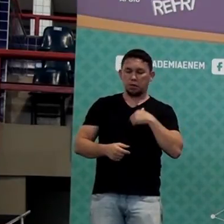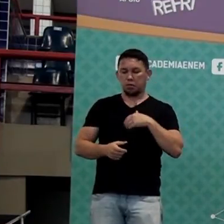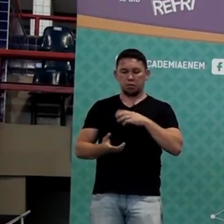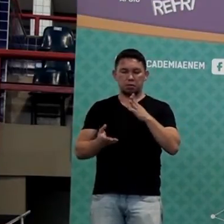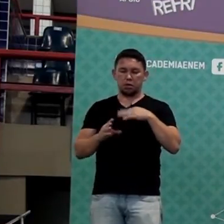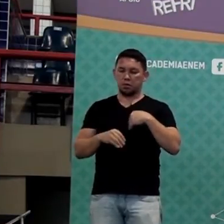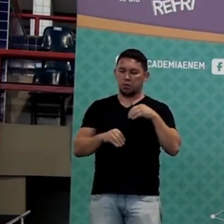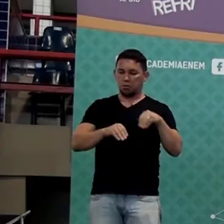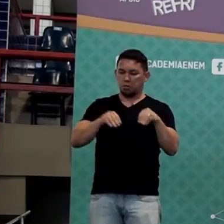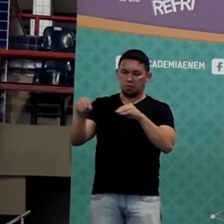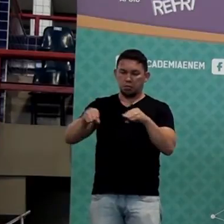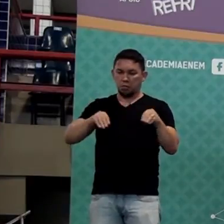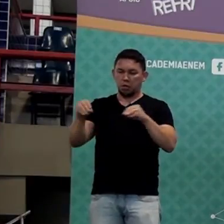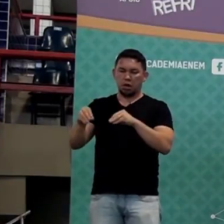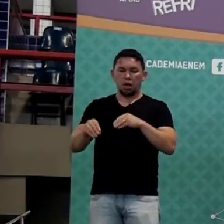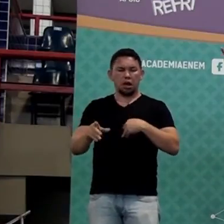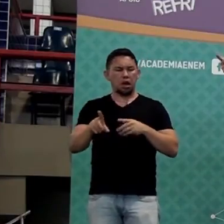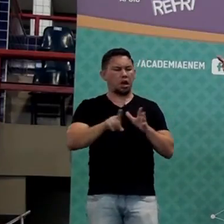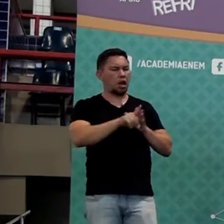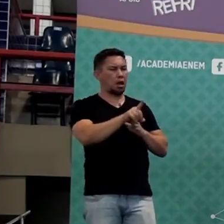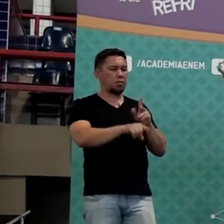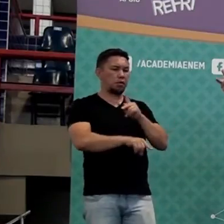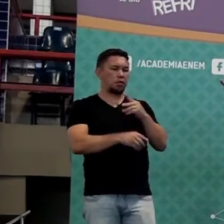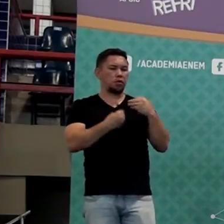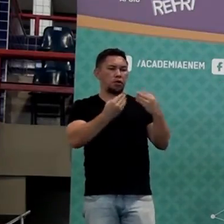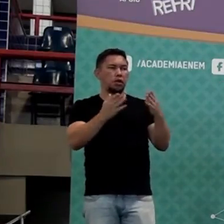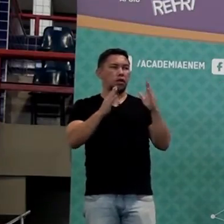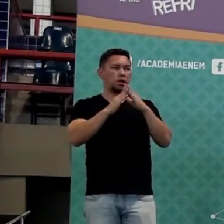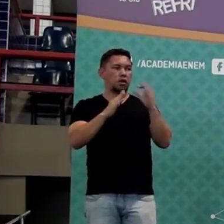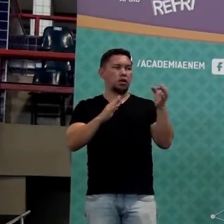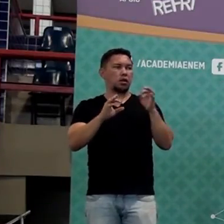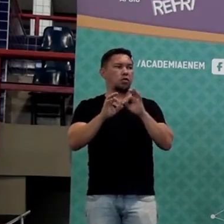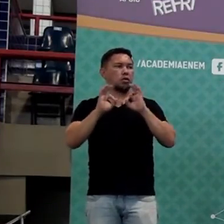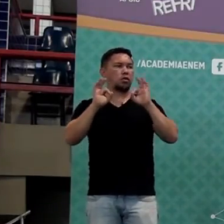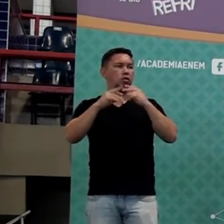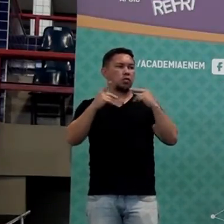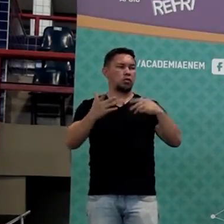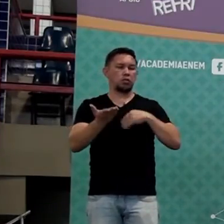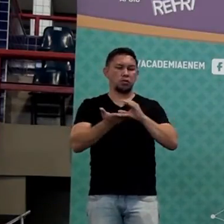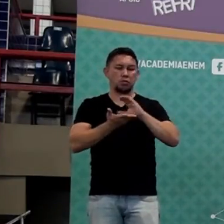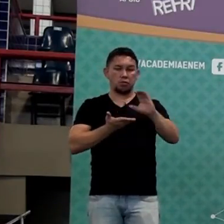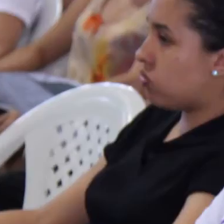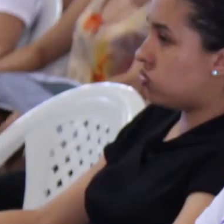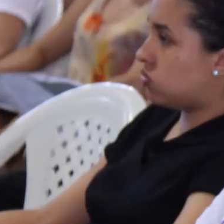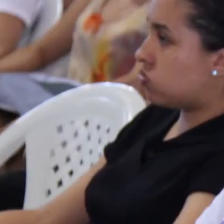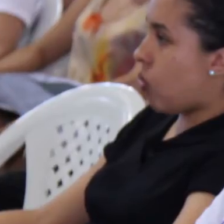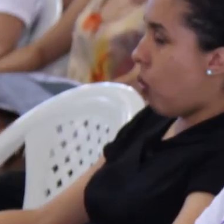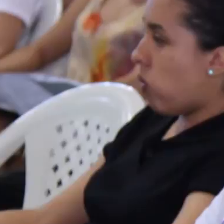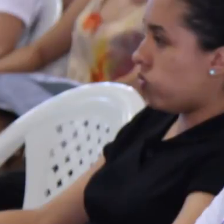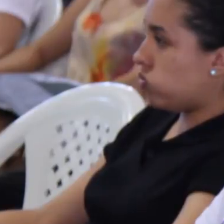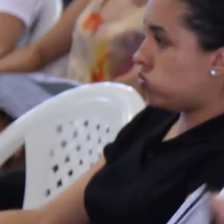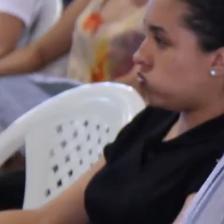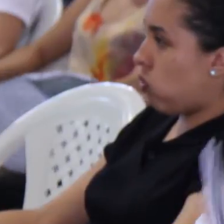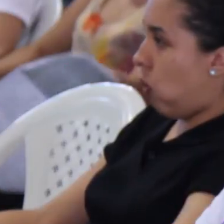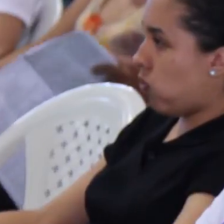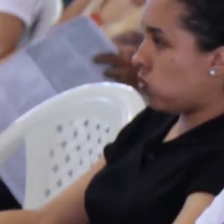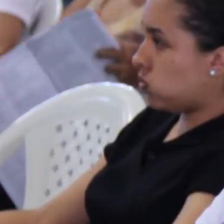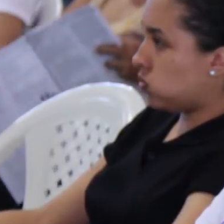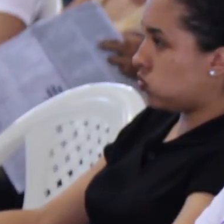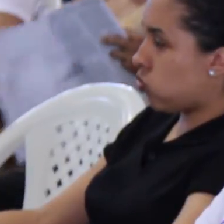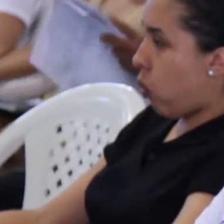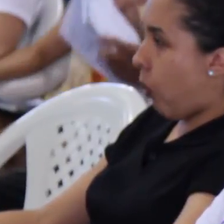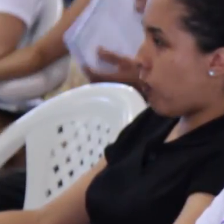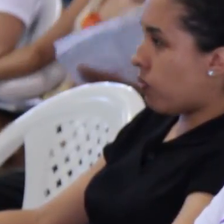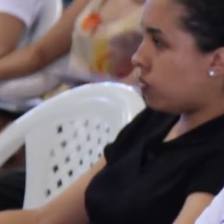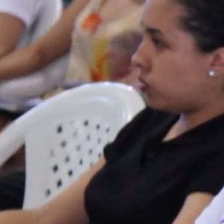passar. Aí você vai dizer, ah, professor, mas vai dar uma casa nova para a pessoa, ter uma indenização. É, mas às vezes a pessoa trabalha bem pertinho